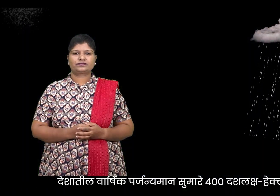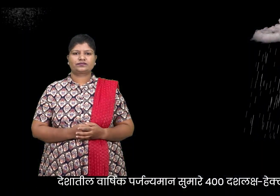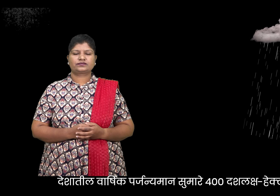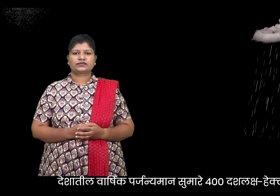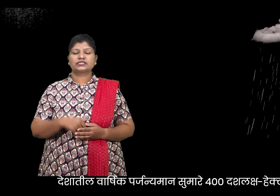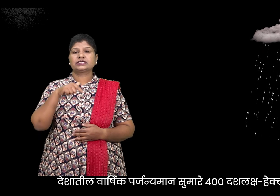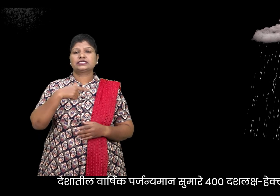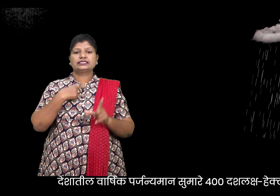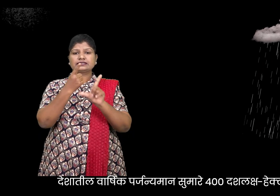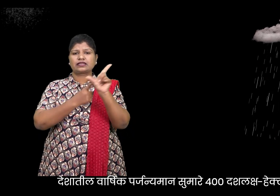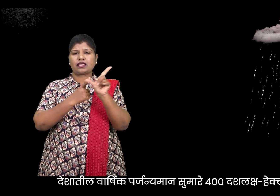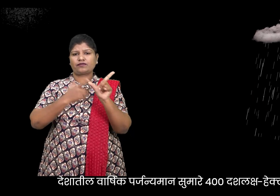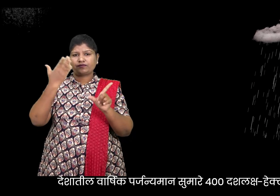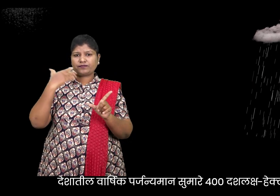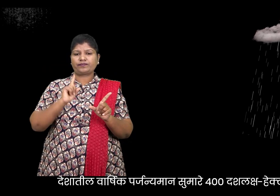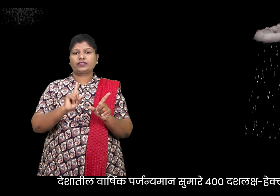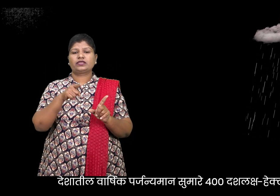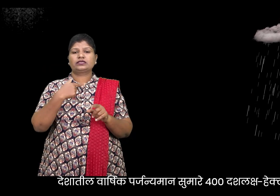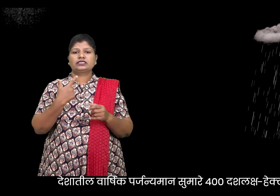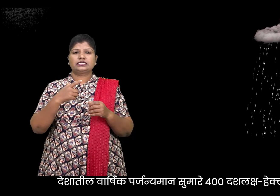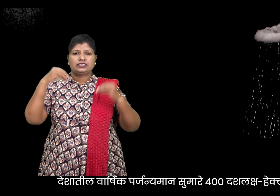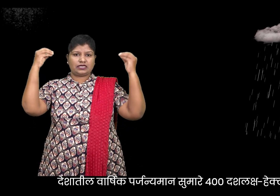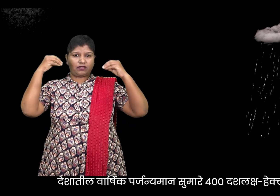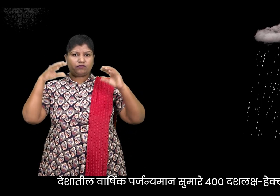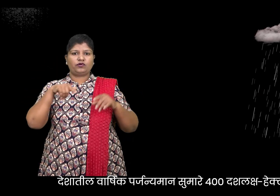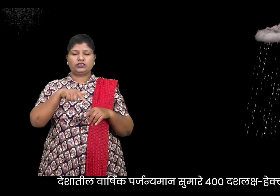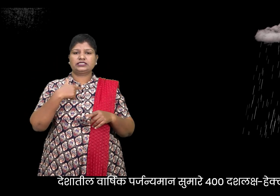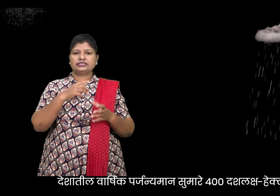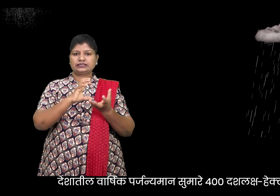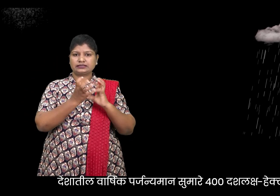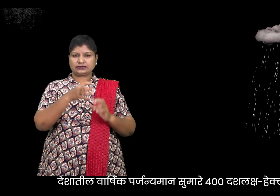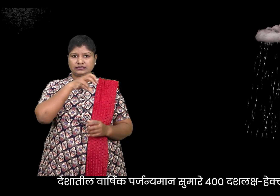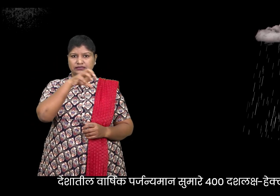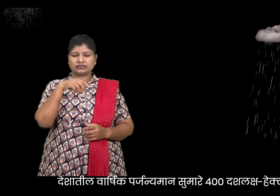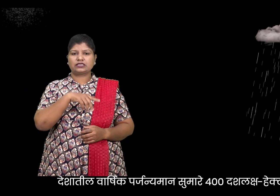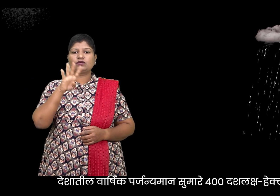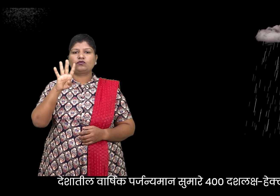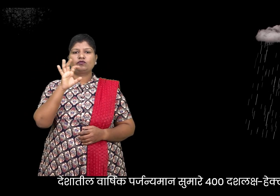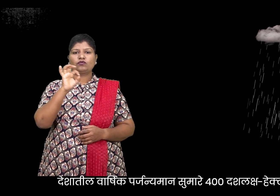देशातील वार्षिक पर्जन्यमान सुमारे 400 दशलक्ष हेक्टर मीटर आहे.